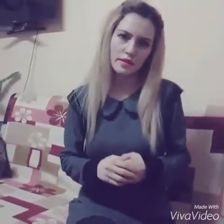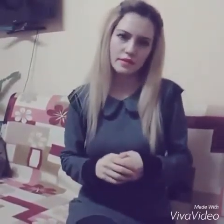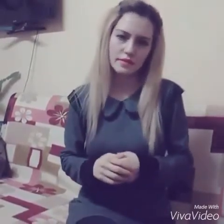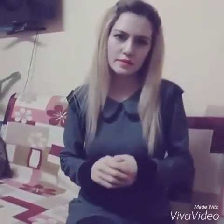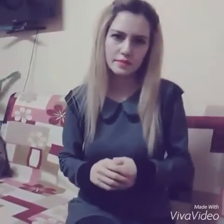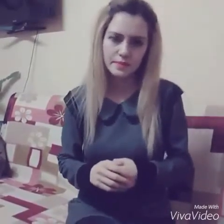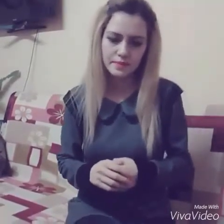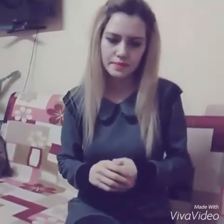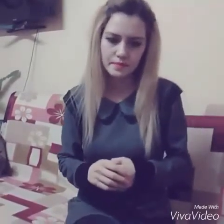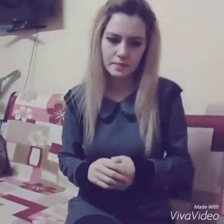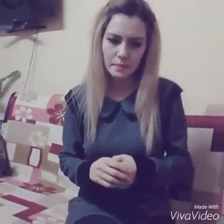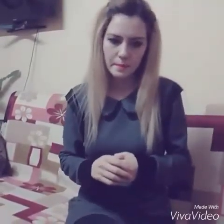geçerken,